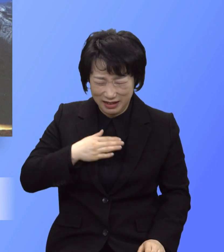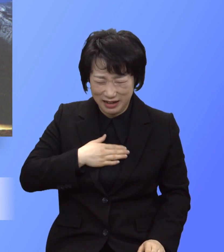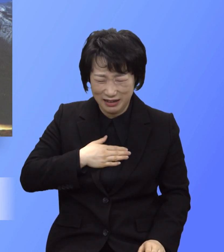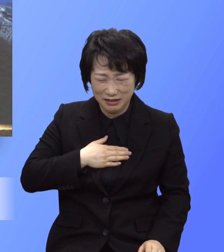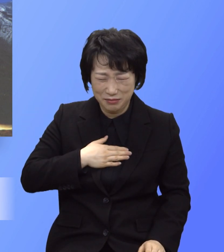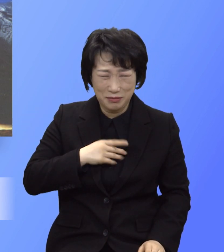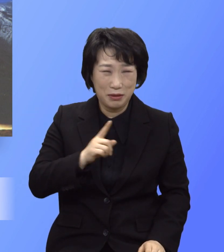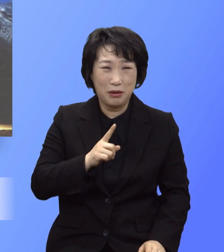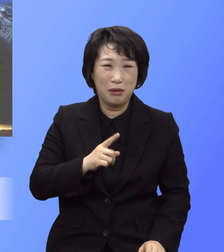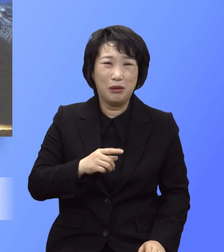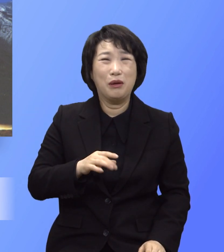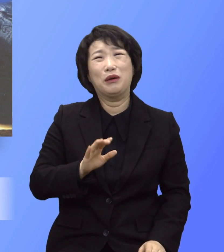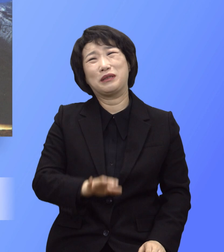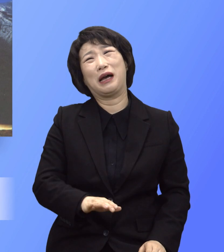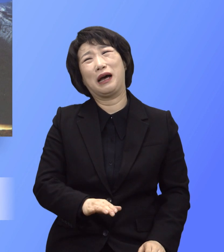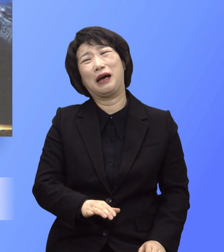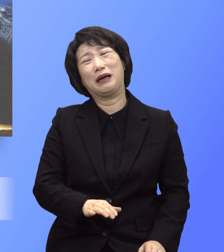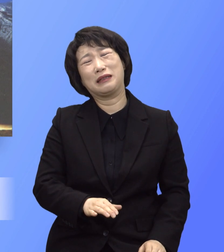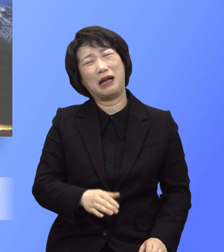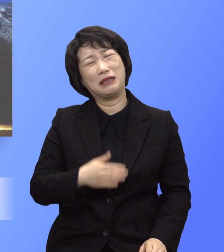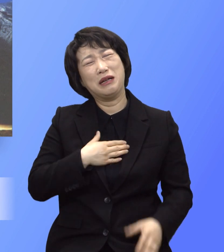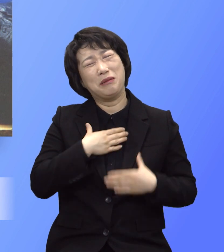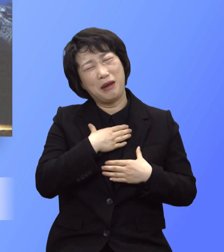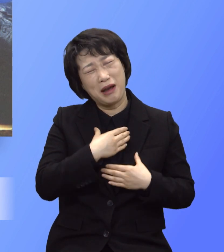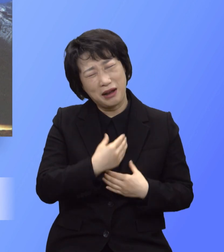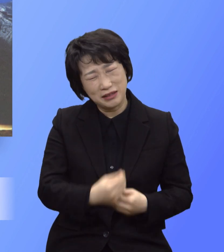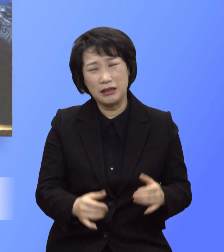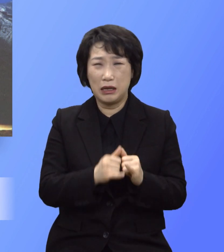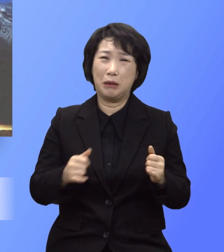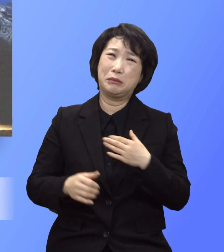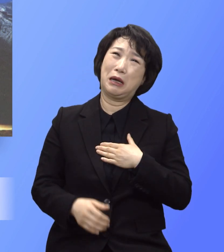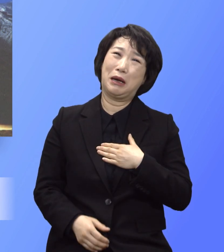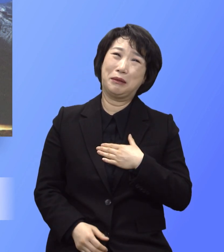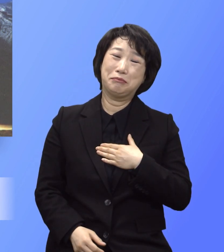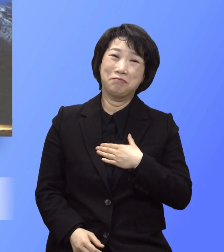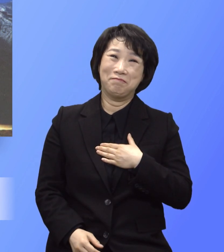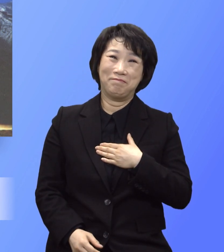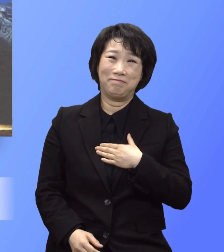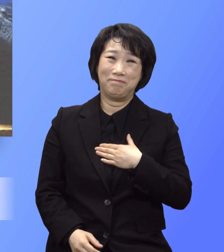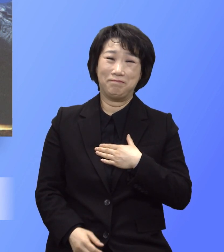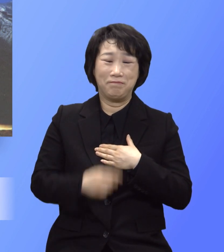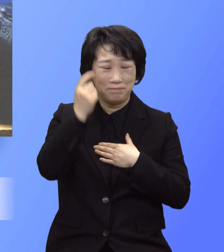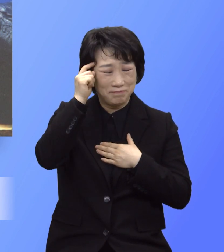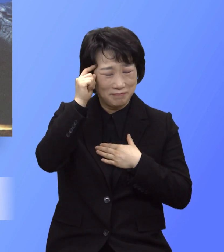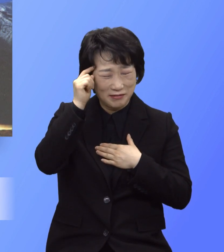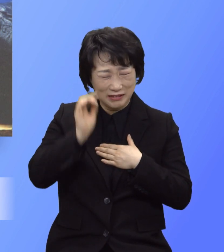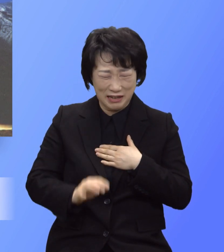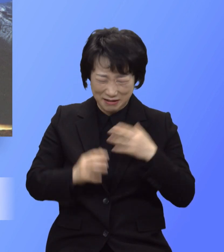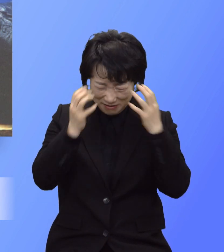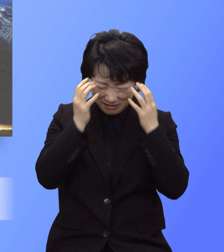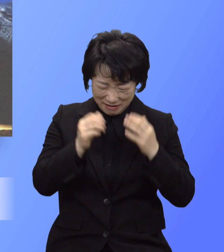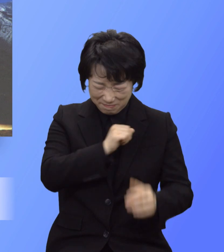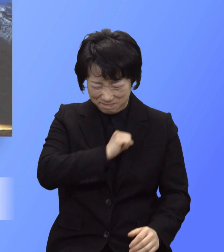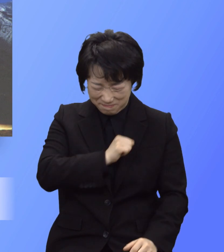소풍온 사람처럼 아주 편안한 사람이다. 이렇게 생각하면서 내 고난을